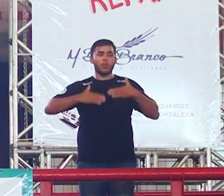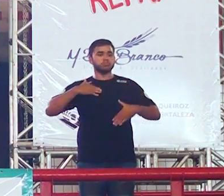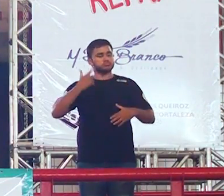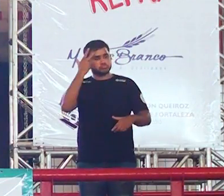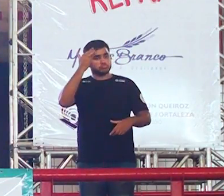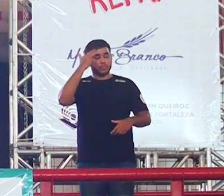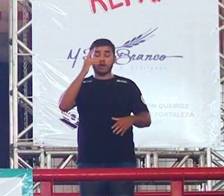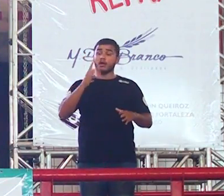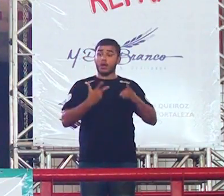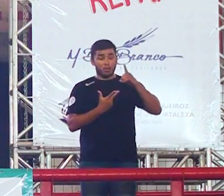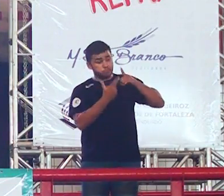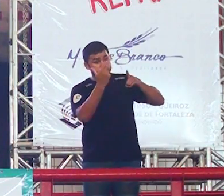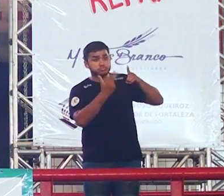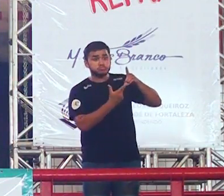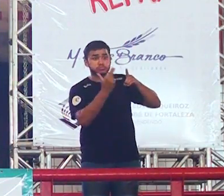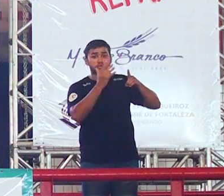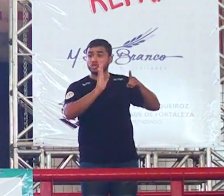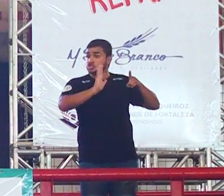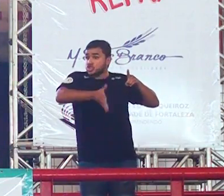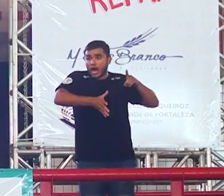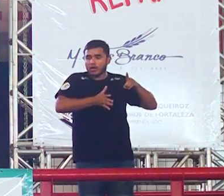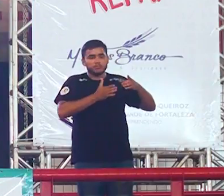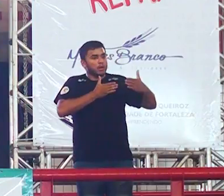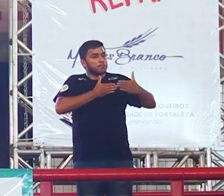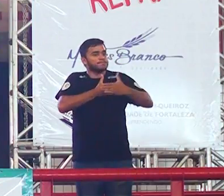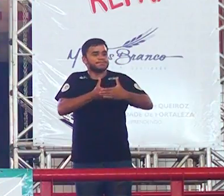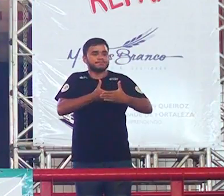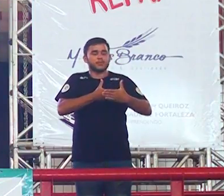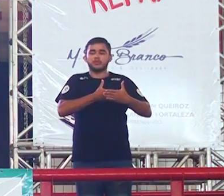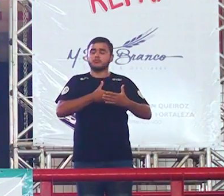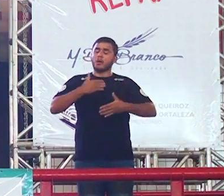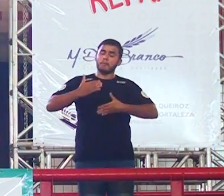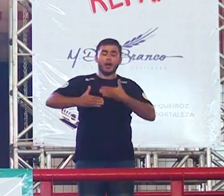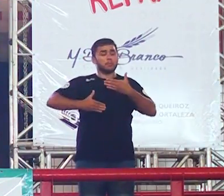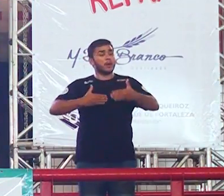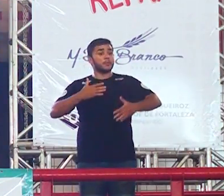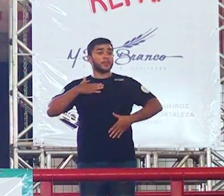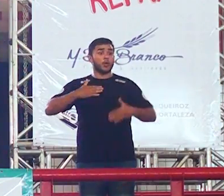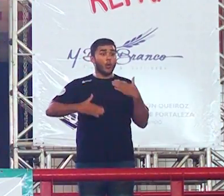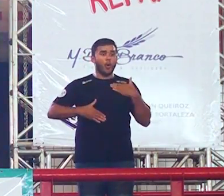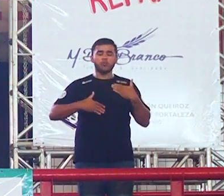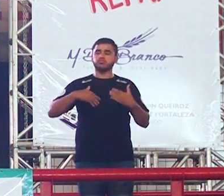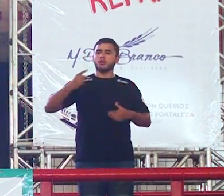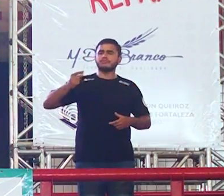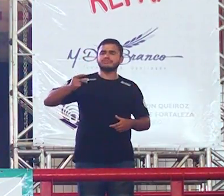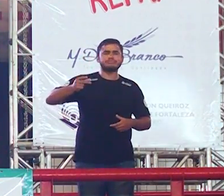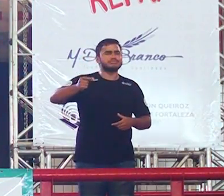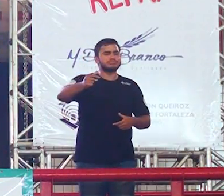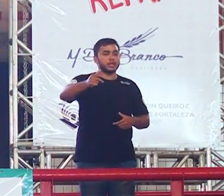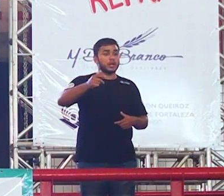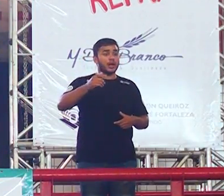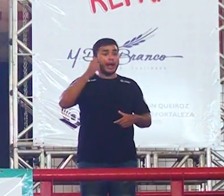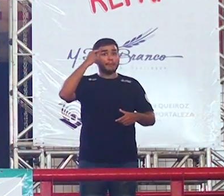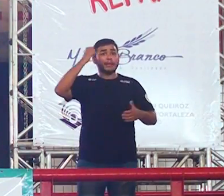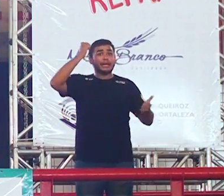a memória imunológica. E ao estimular a memória imunológica, o corpo passará a produzir anticorpos